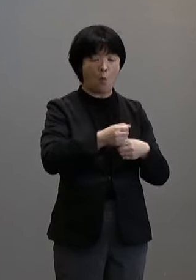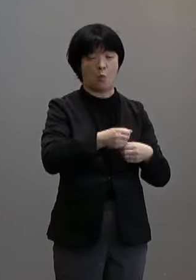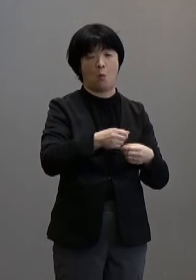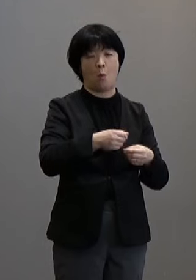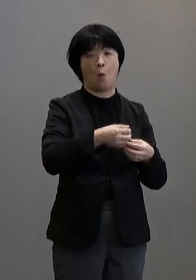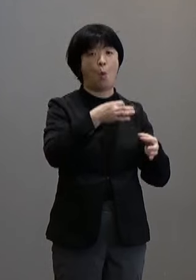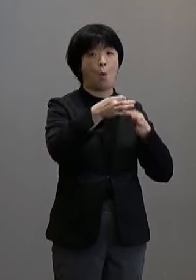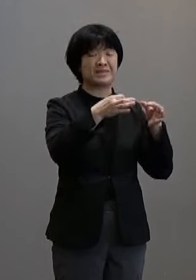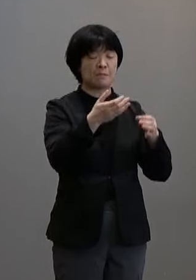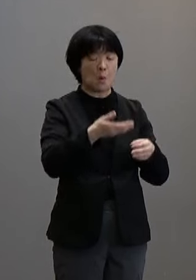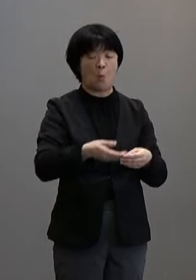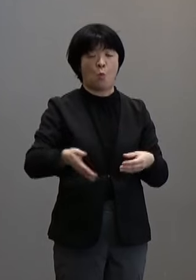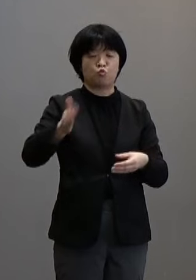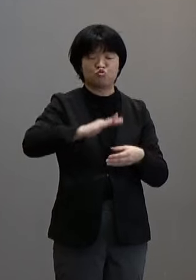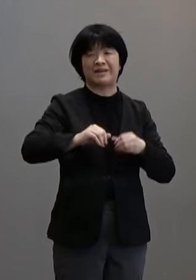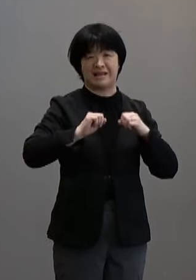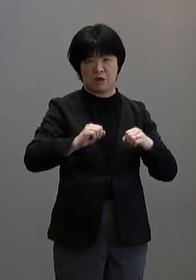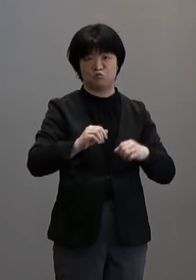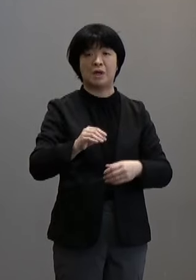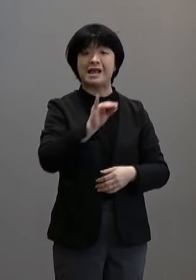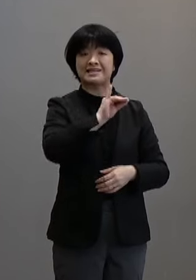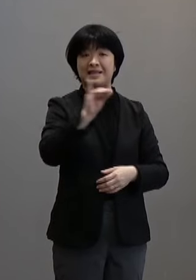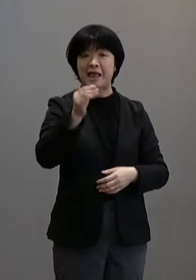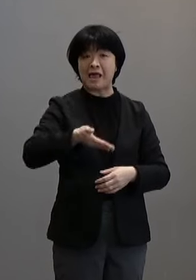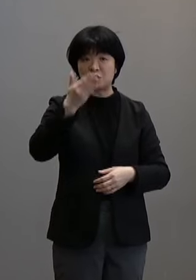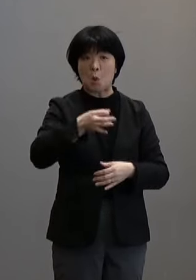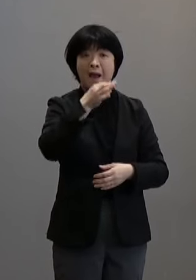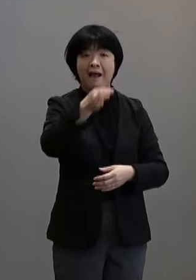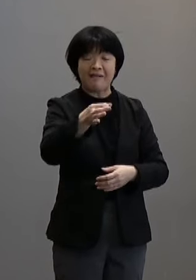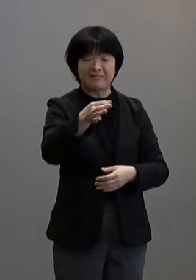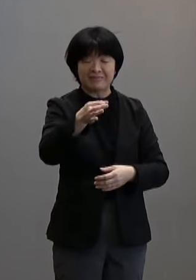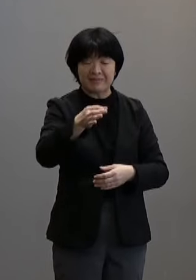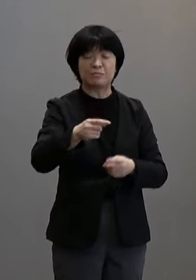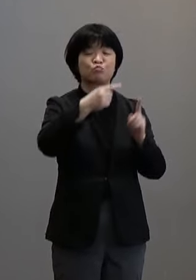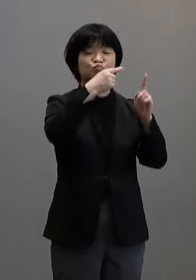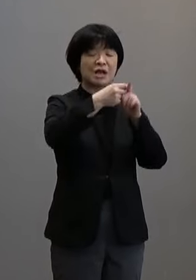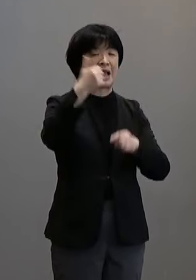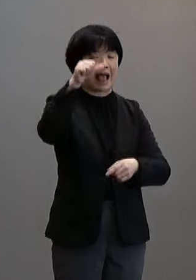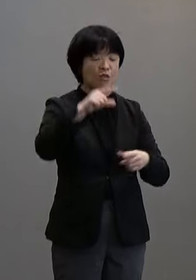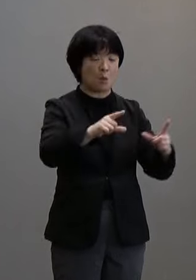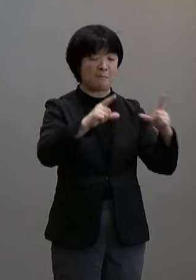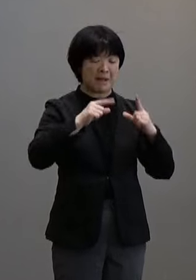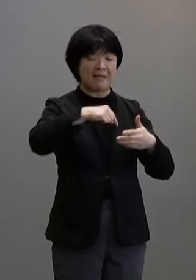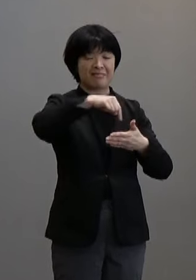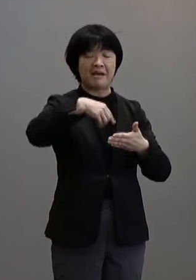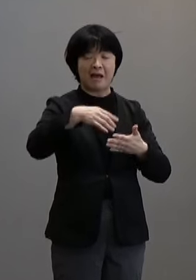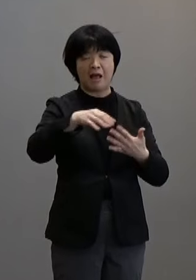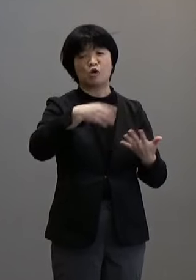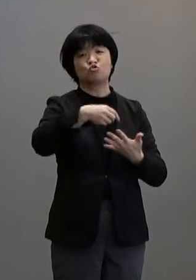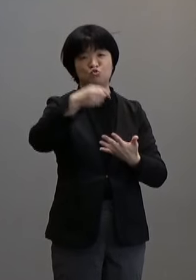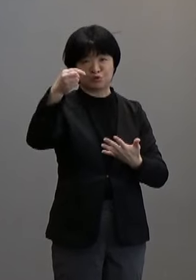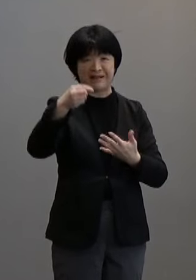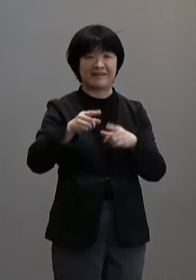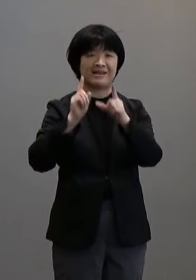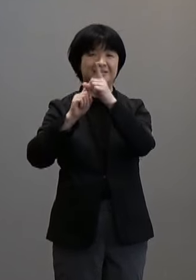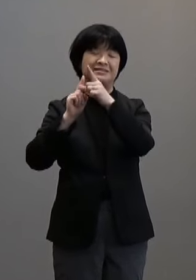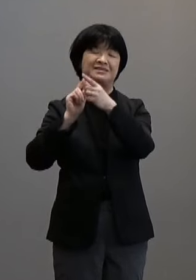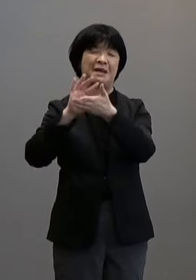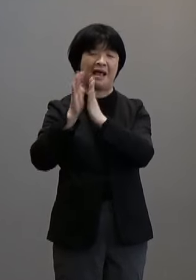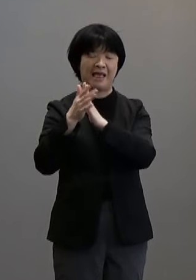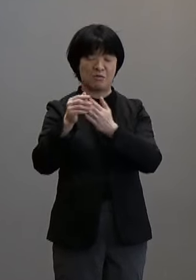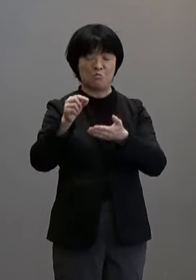。1000円以上のご利用でアンケートにご回答いただいた方の中から抽選で県産品等をプレゼントいたします